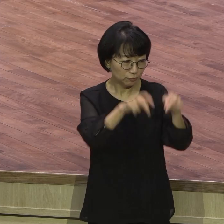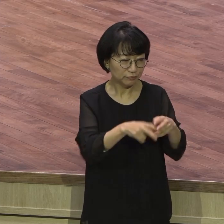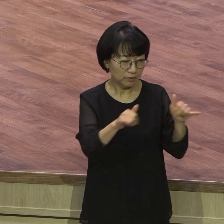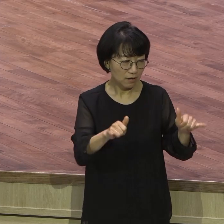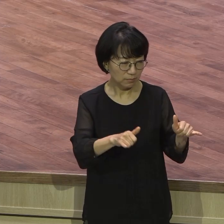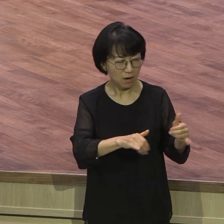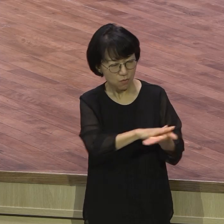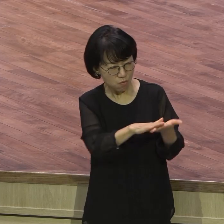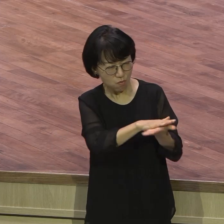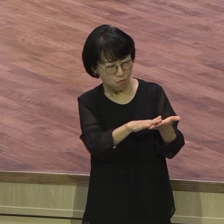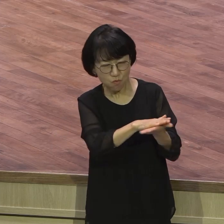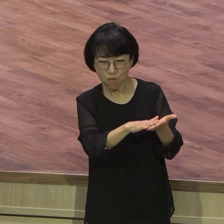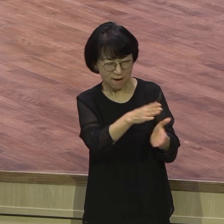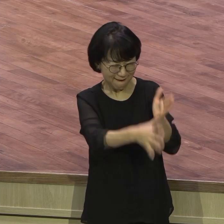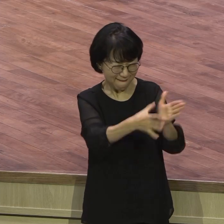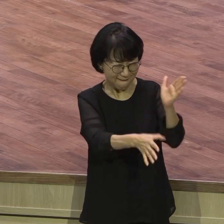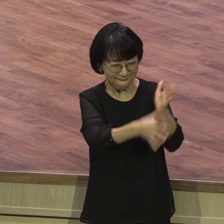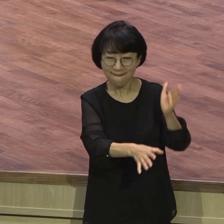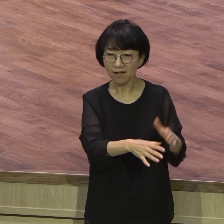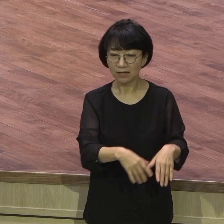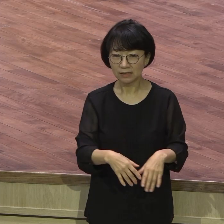불신자를 급대가리 없어. 그냥 막 나가.